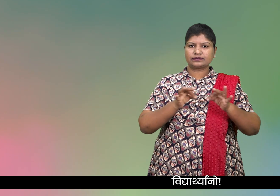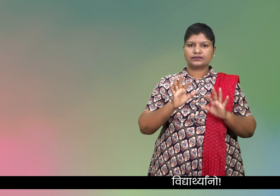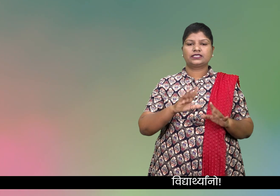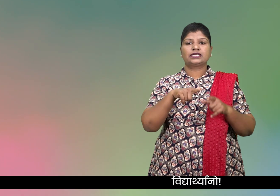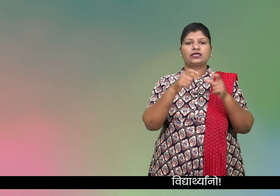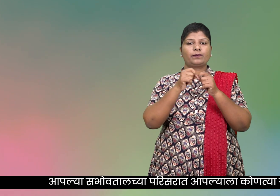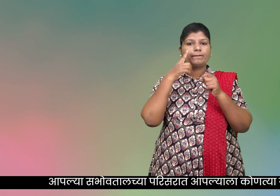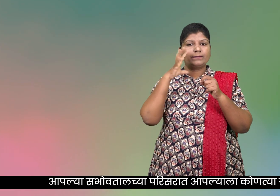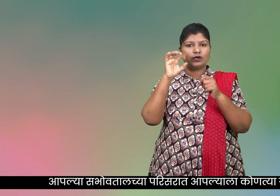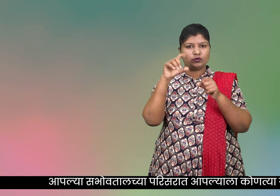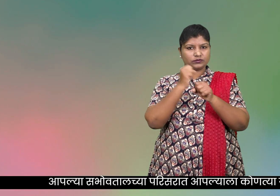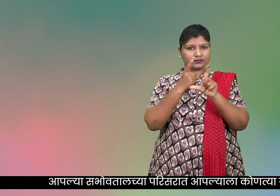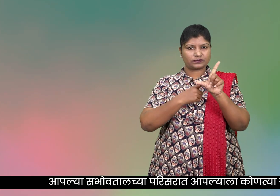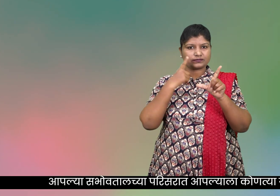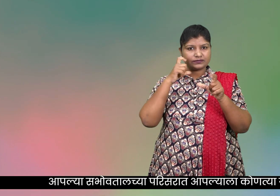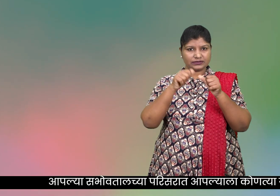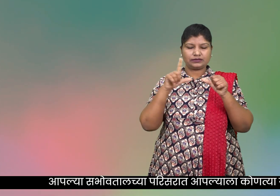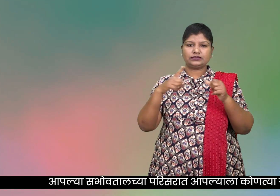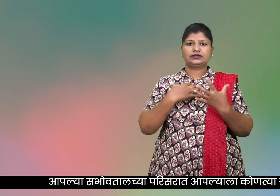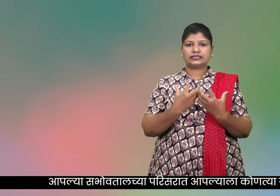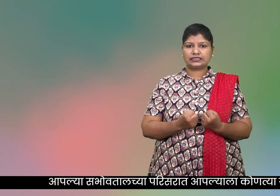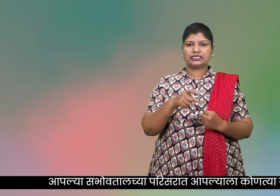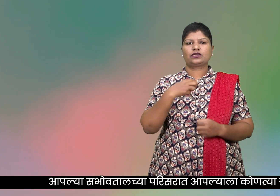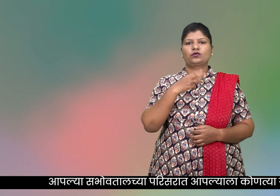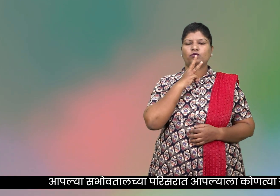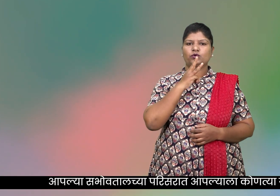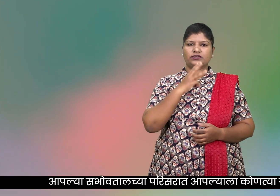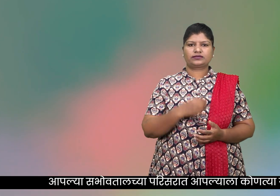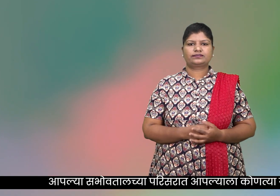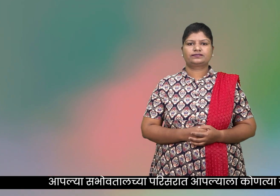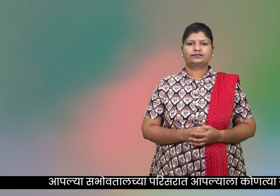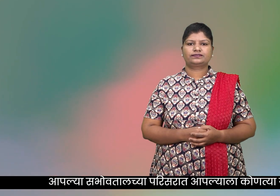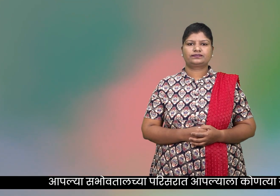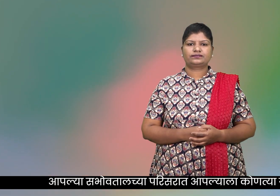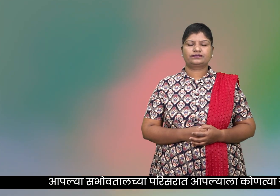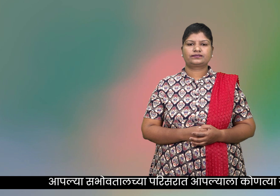विद्यार्थ्यांनो, आपल्या सभोवतालच्या परिसरात आपल्याला कोणत्या गोष्टी दिसतात?